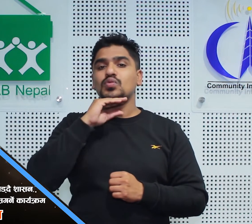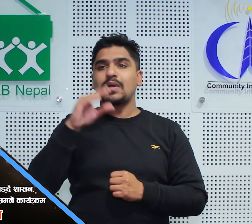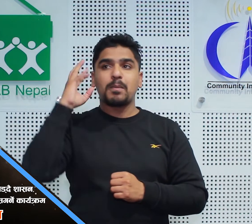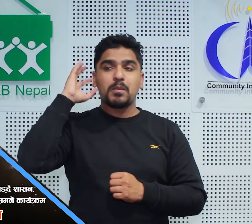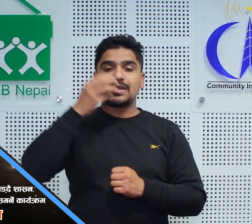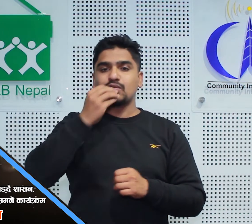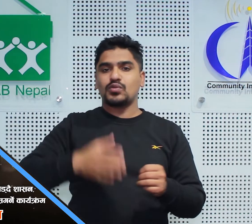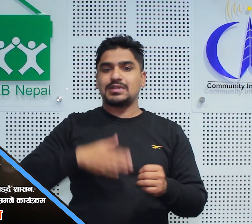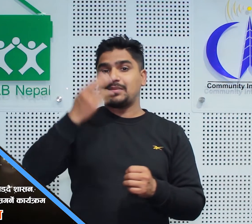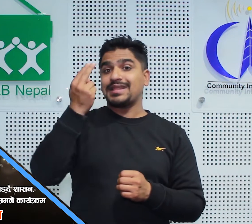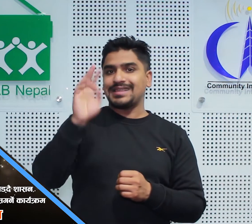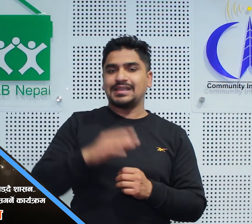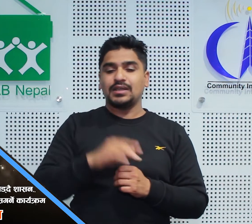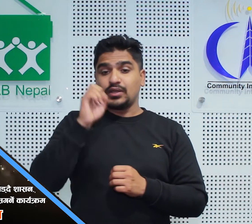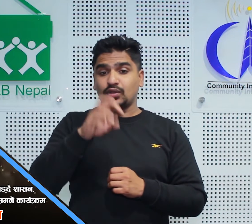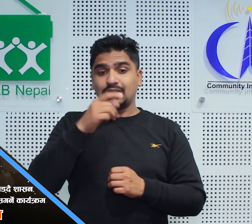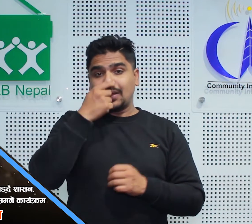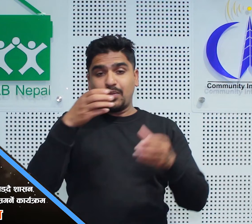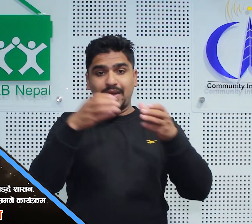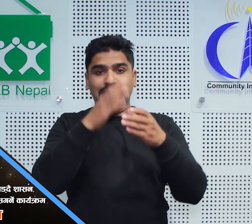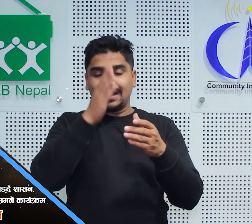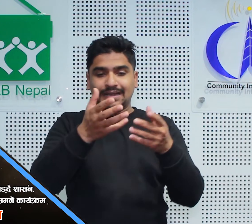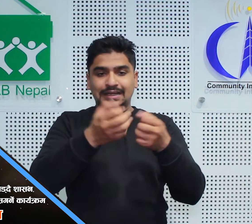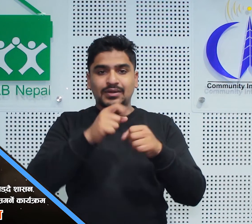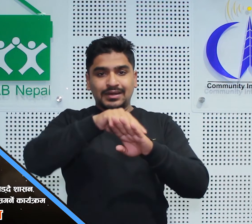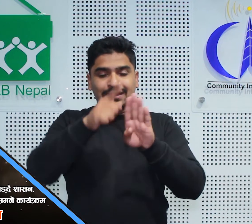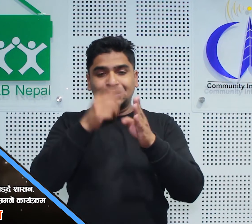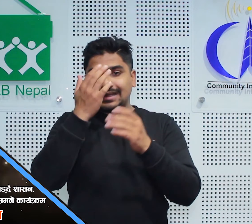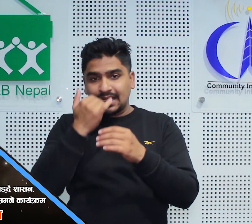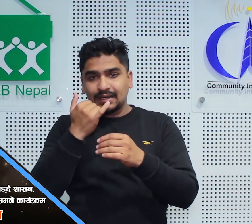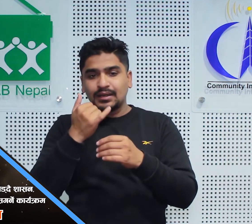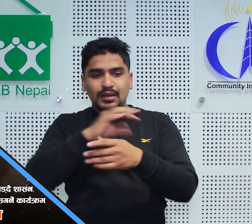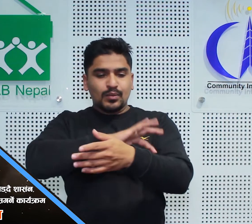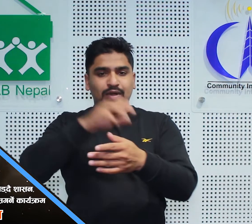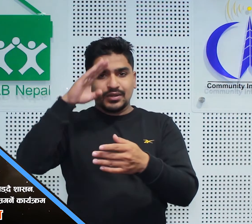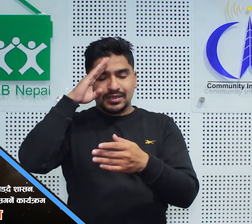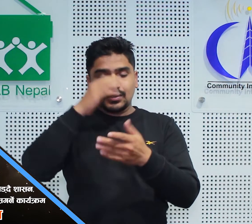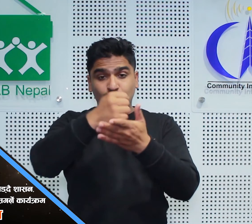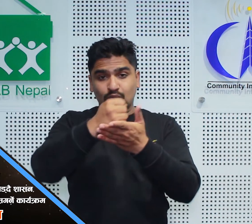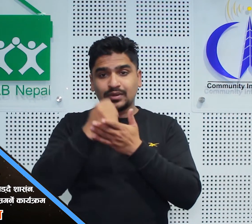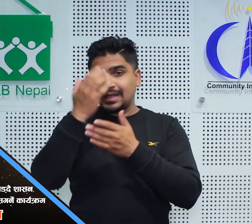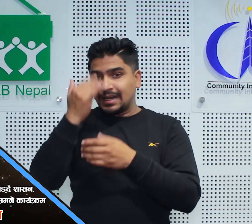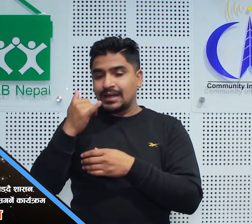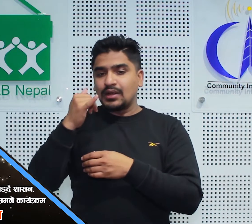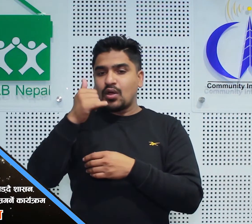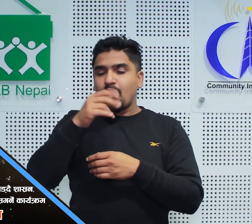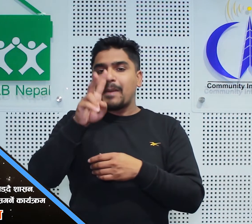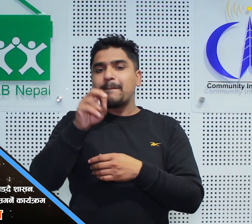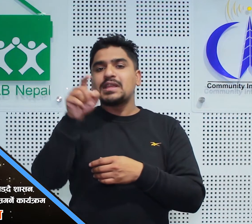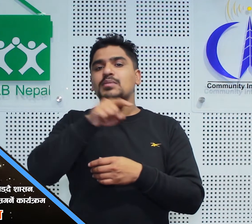वैदेशिक रोजगारमा थिए, तर गाउँपालिकाले लिएको नीतिका कारण, प्रदेश सरकारको सहयोगका कारण अब 20%